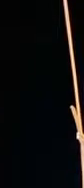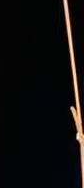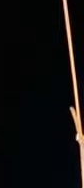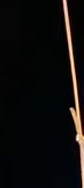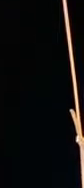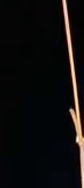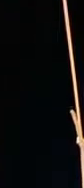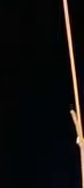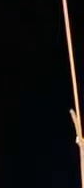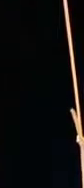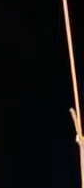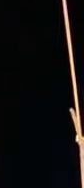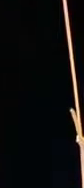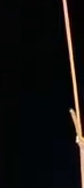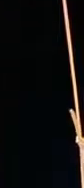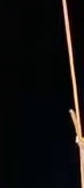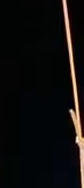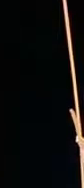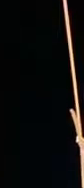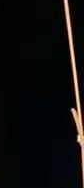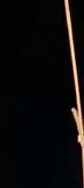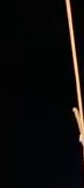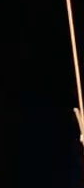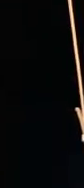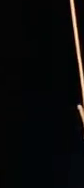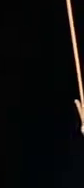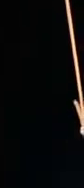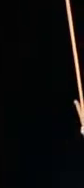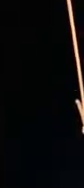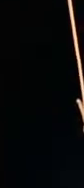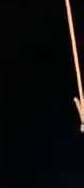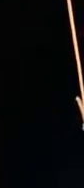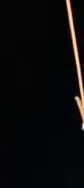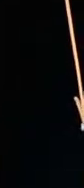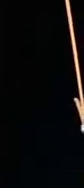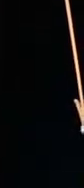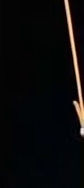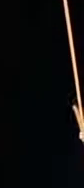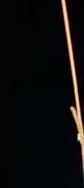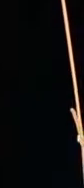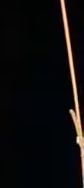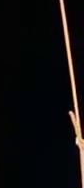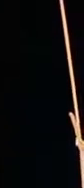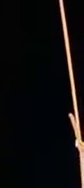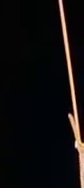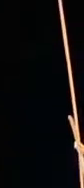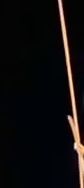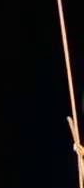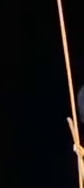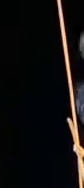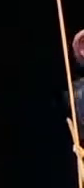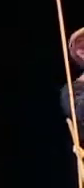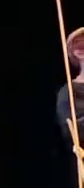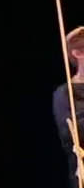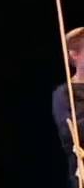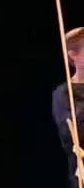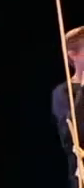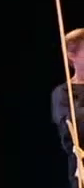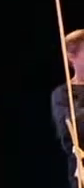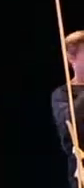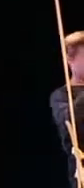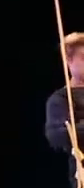att okej, vi minskar utsläppen med 5%. Men resultatet blev faktiskt 20%. Så kort